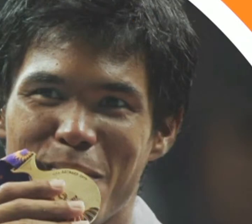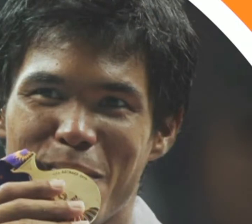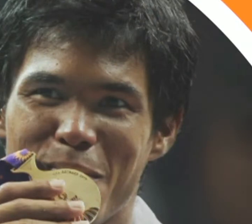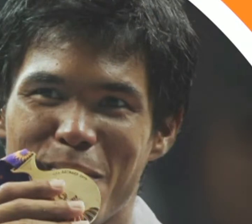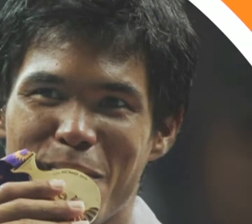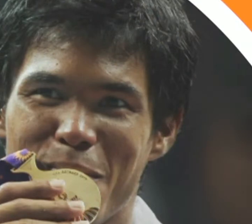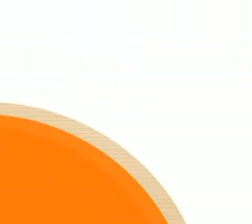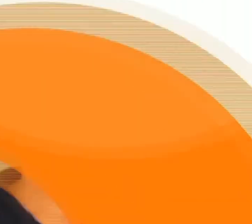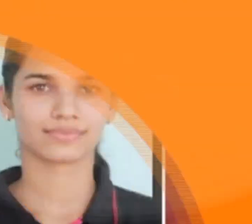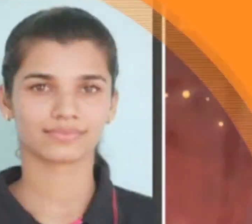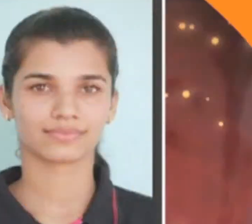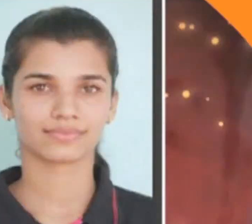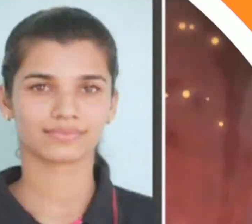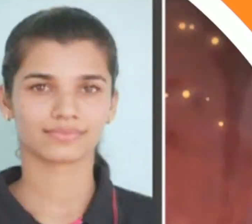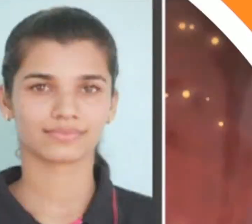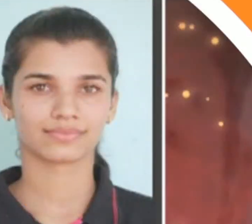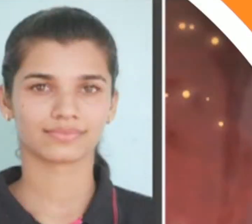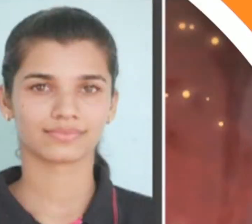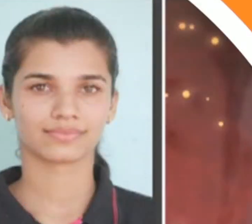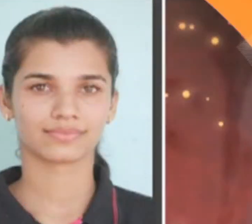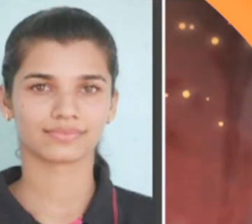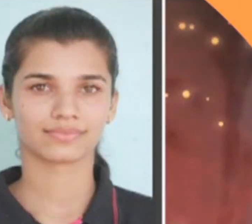स्वयं बने हम